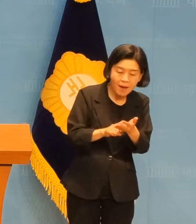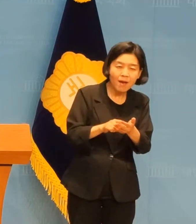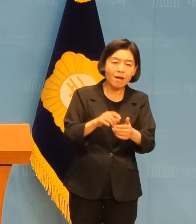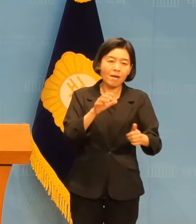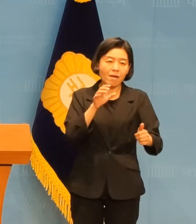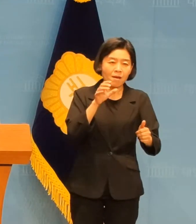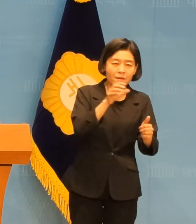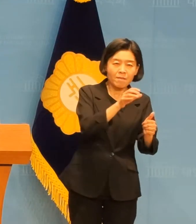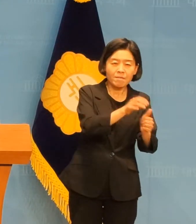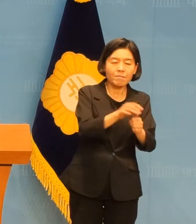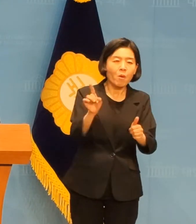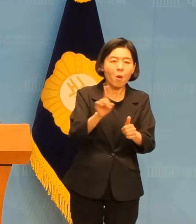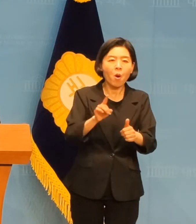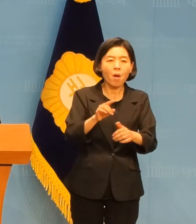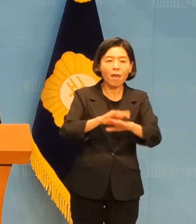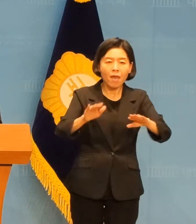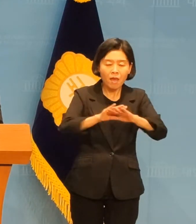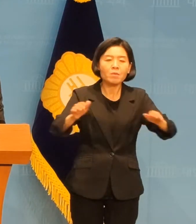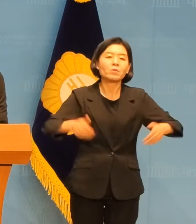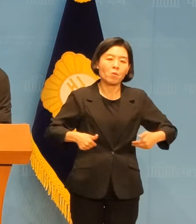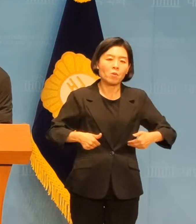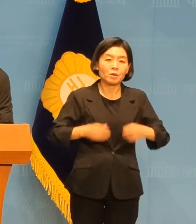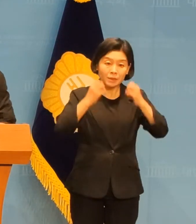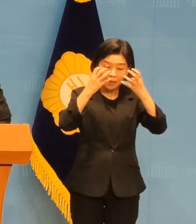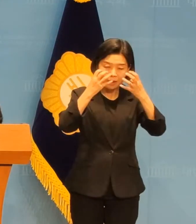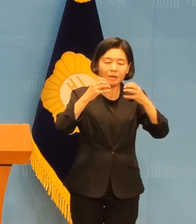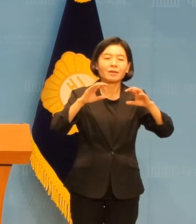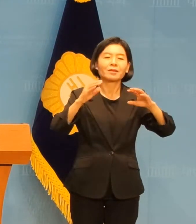새로운 대한민국은 가능합니다. 이상입니다.